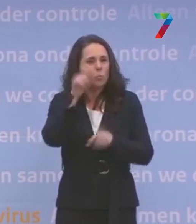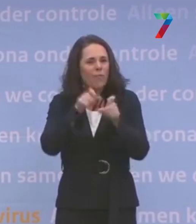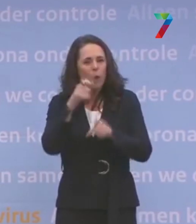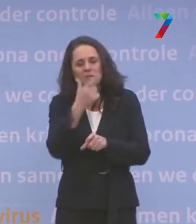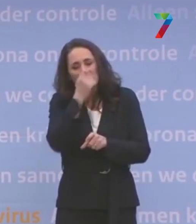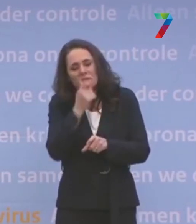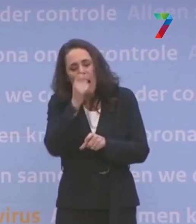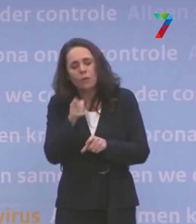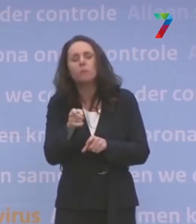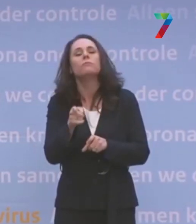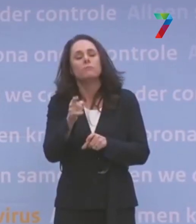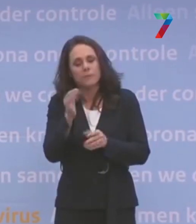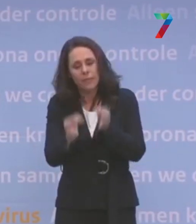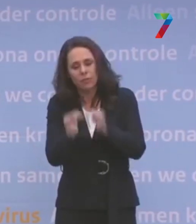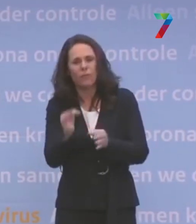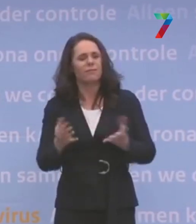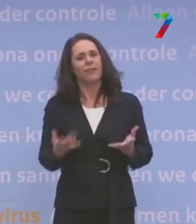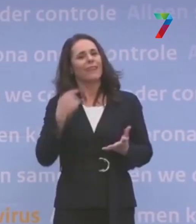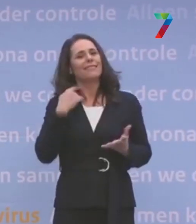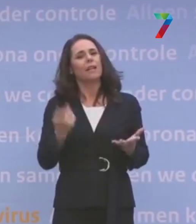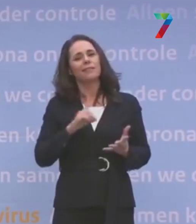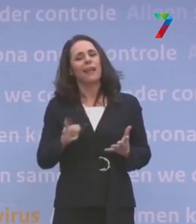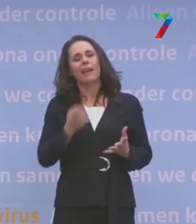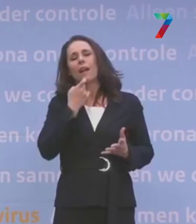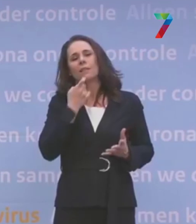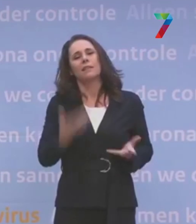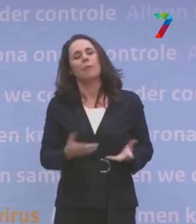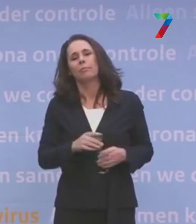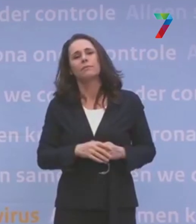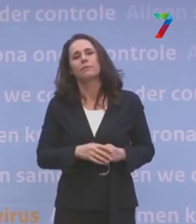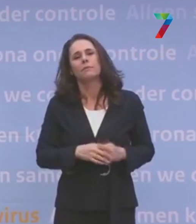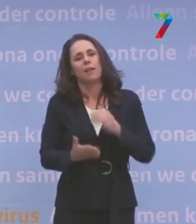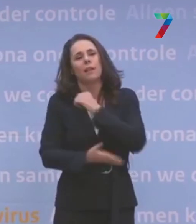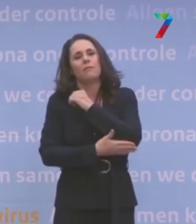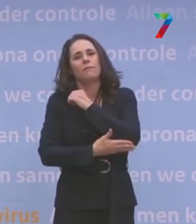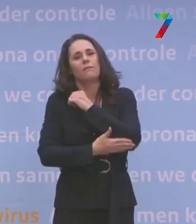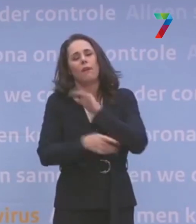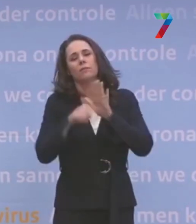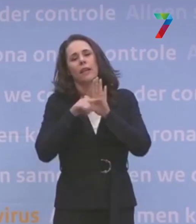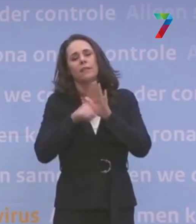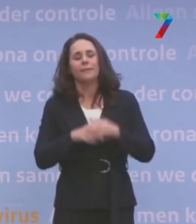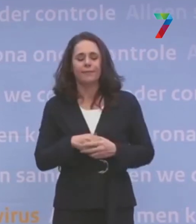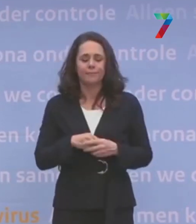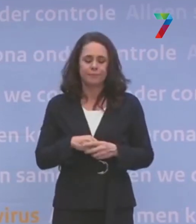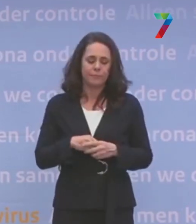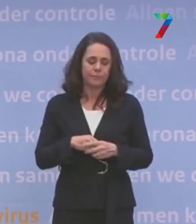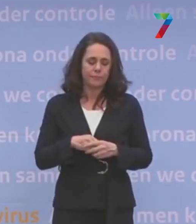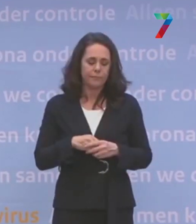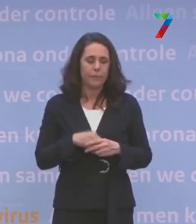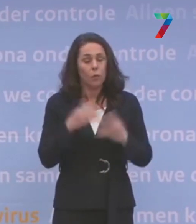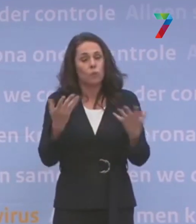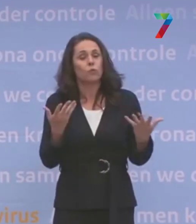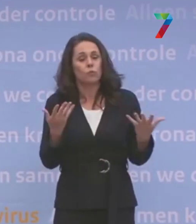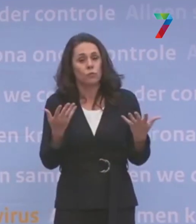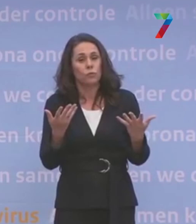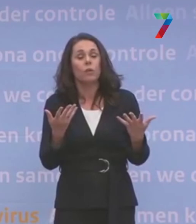verkoudheidsklachten hebben kunnen worden getest. Want u weet, het heeft alleen zin als je die klachten hebt. Anders heeft het geen nut. Dan krijg je allemaal valse negatieve. Dus je wilt